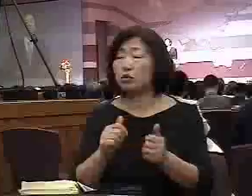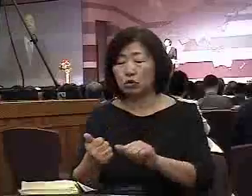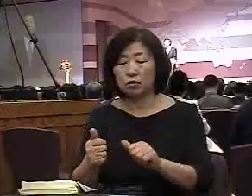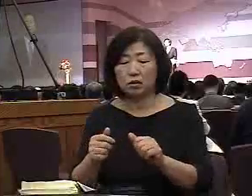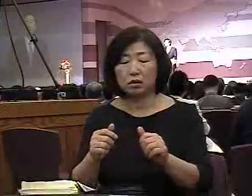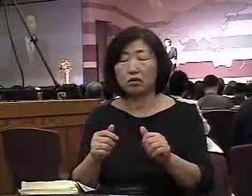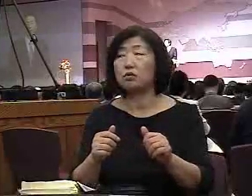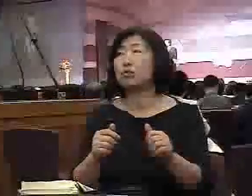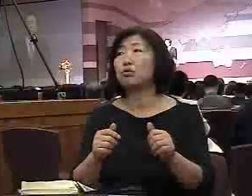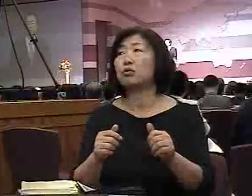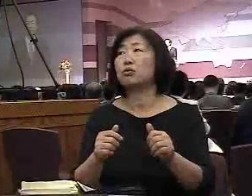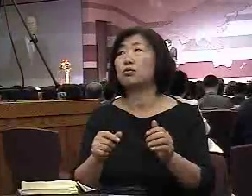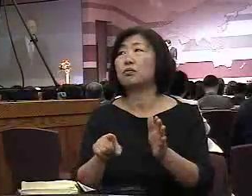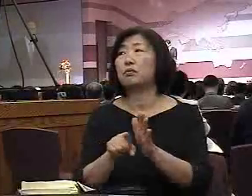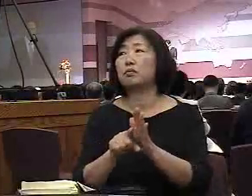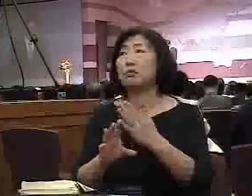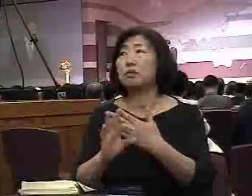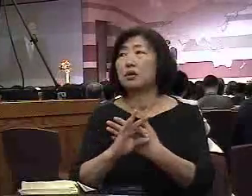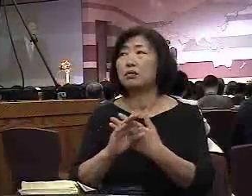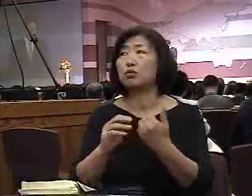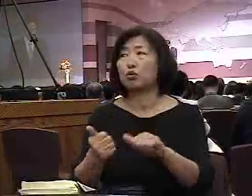죽으리라. 그런 믿음이 나온 것이죠.